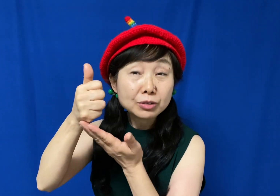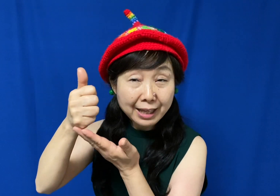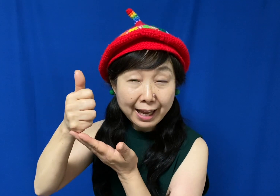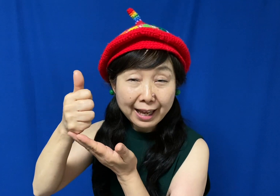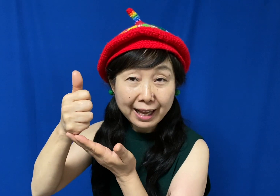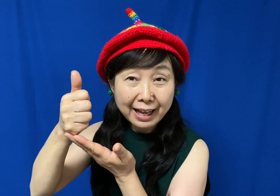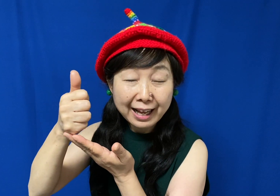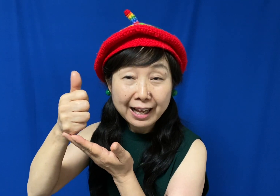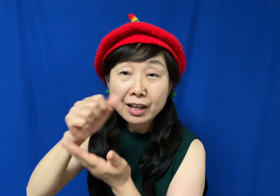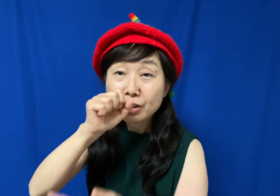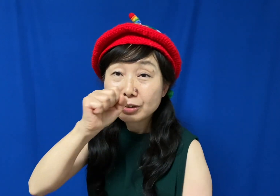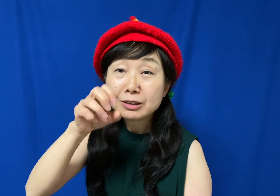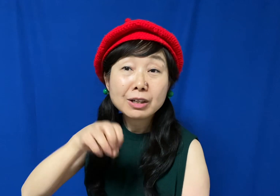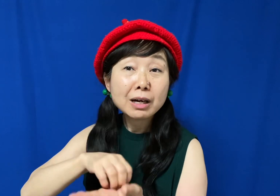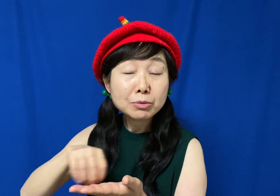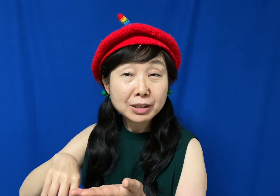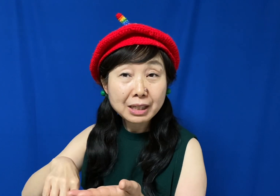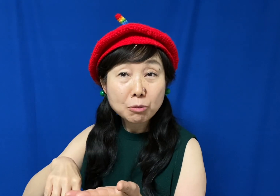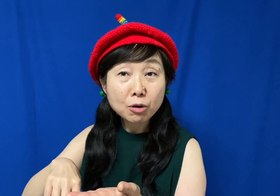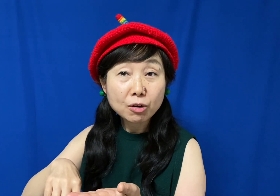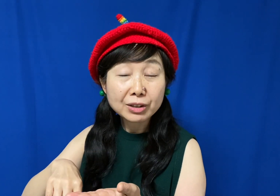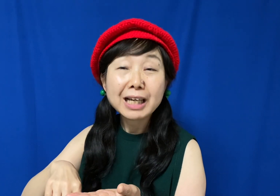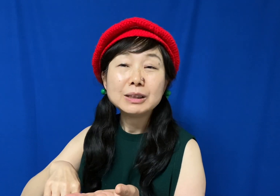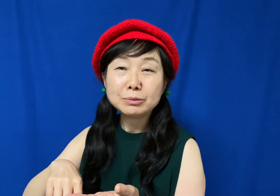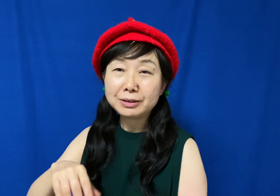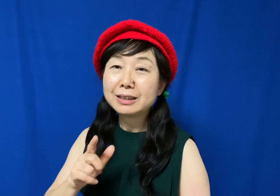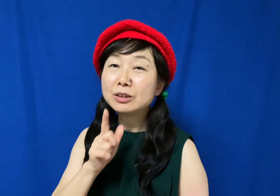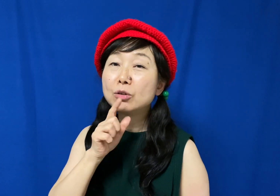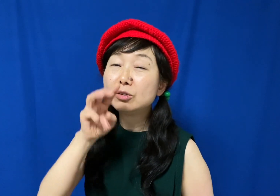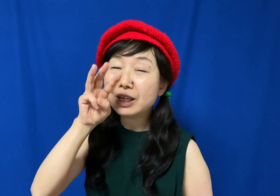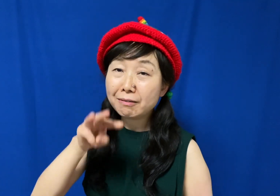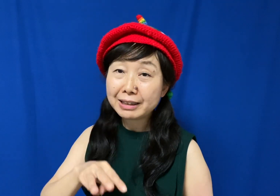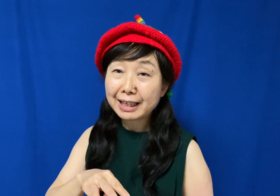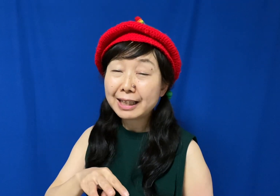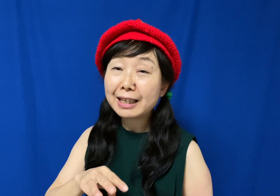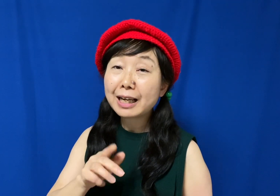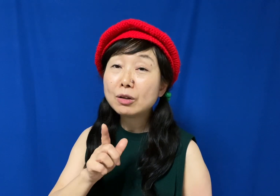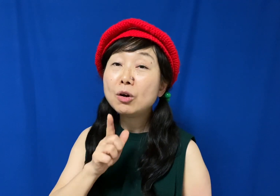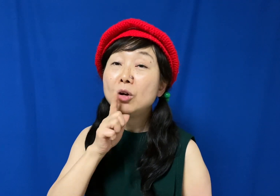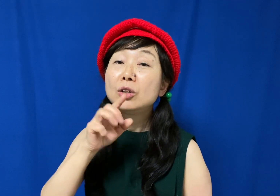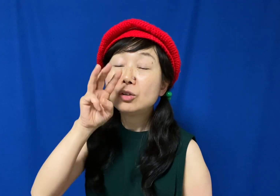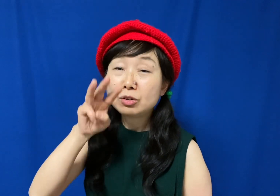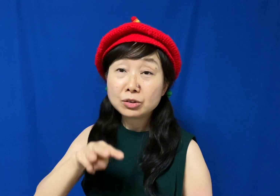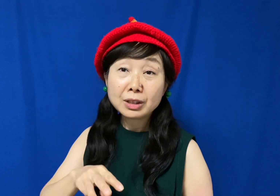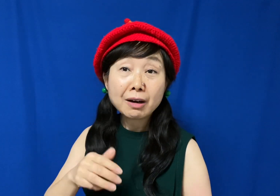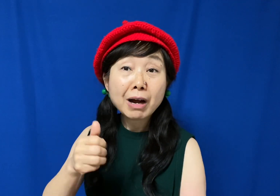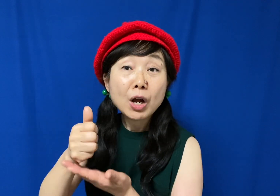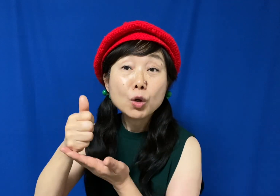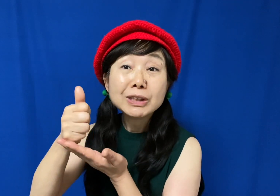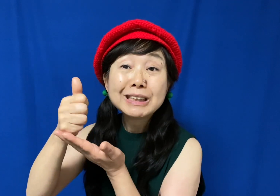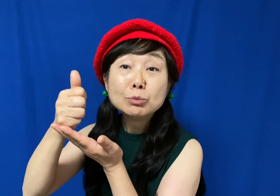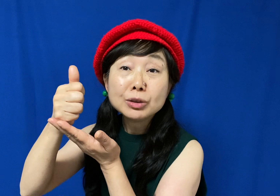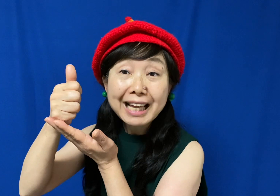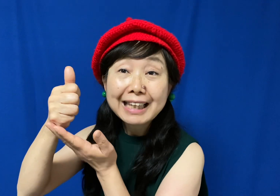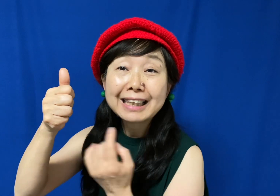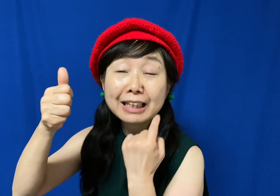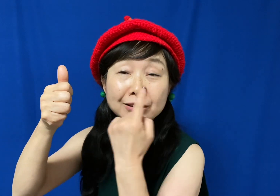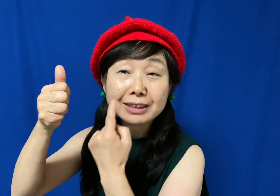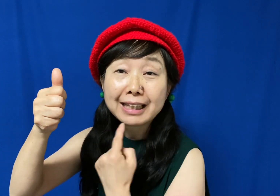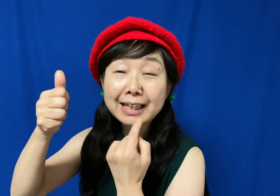宗。吉を省いても大丈夫です。徳川だけだけど、徳川吉宗って口でやり